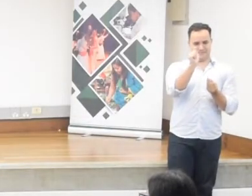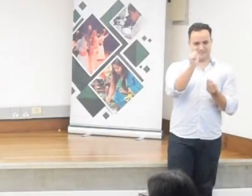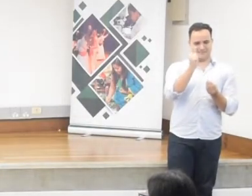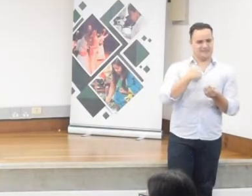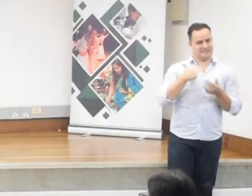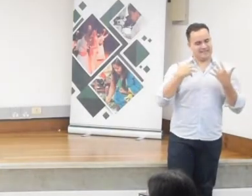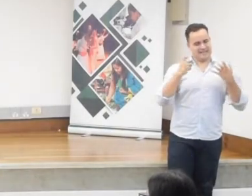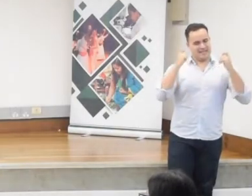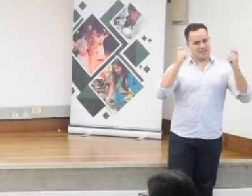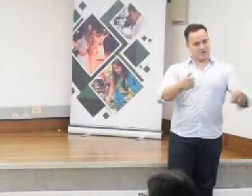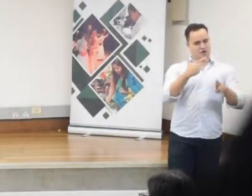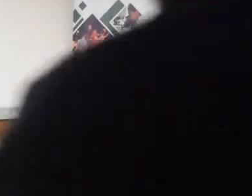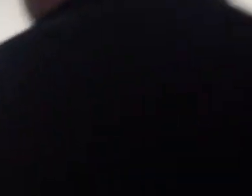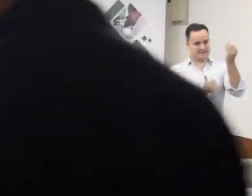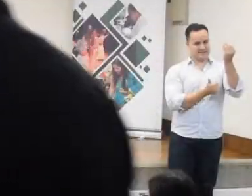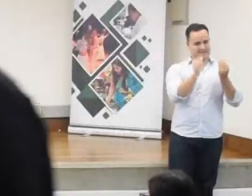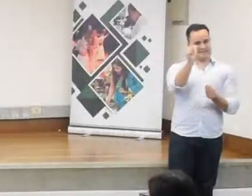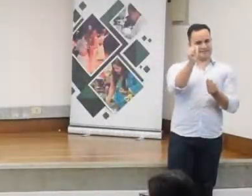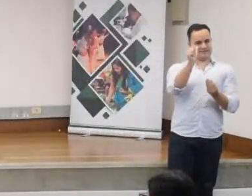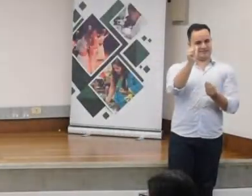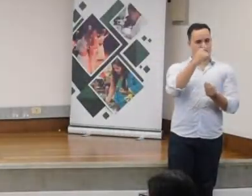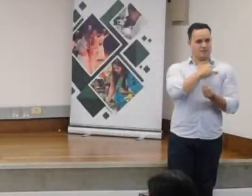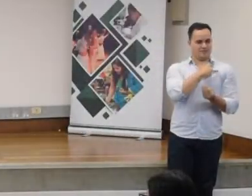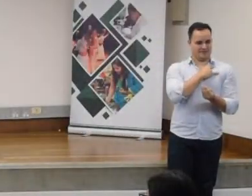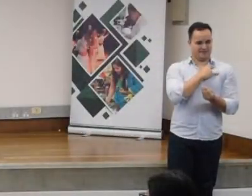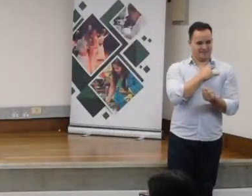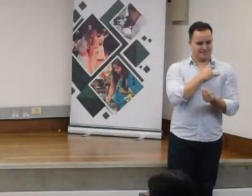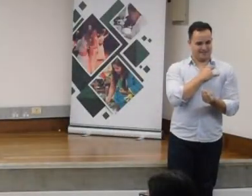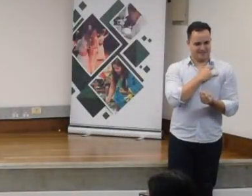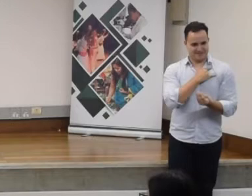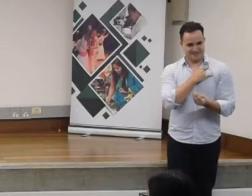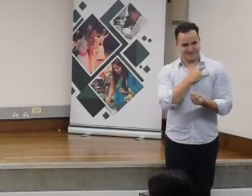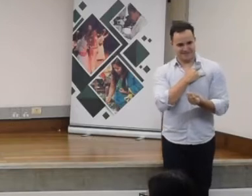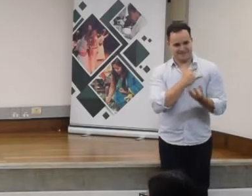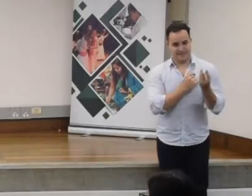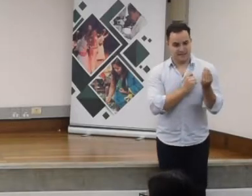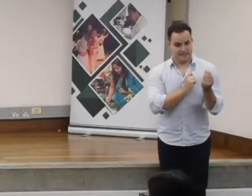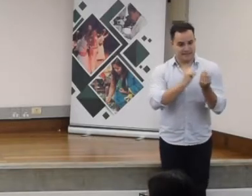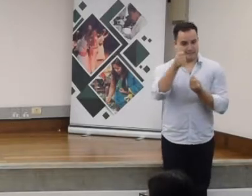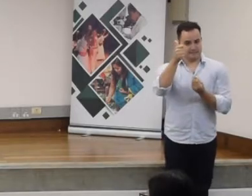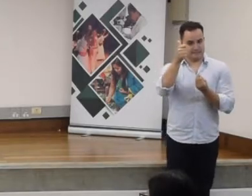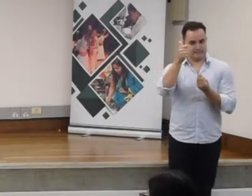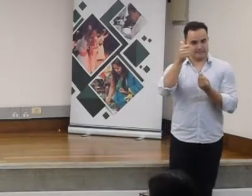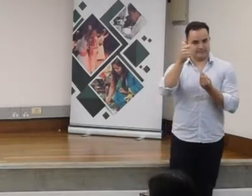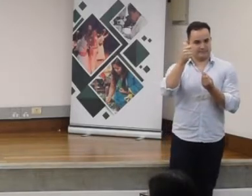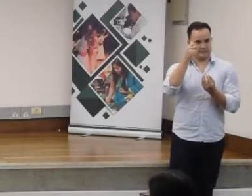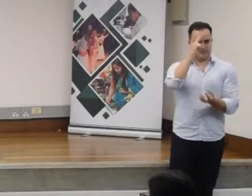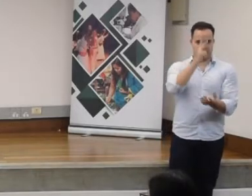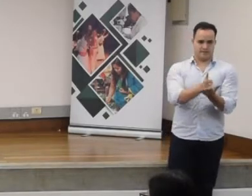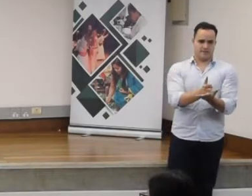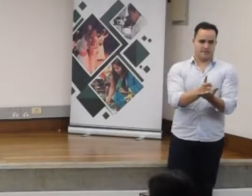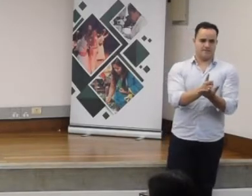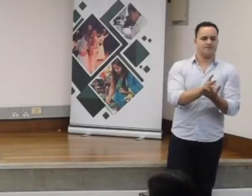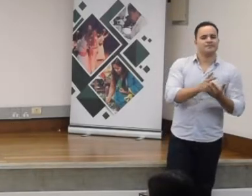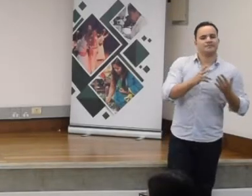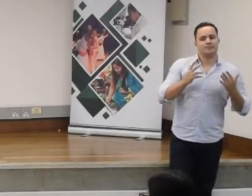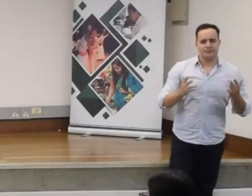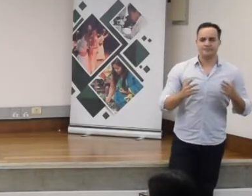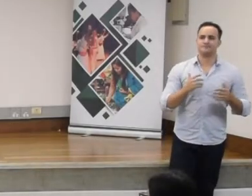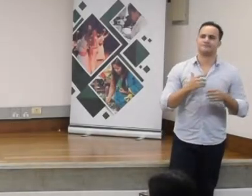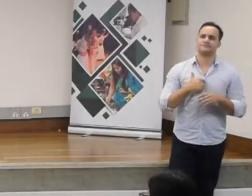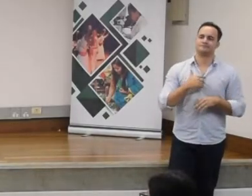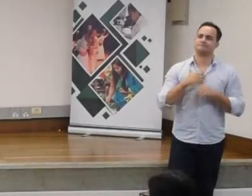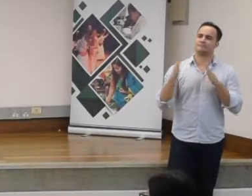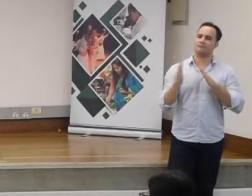porque parte de los objetivos en el marco del Plan de Acción Institucional y el proyecto